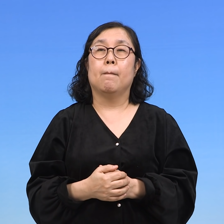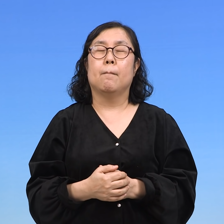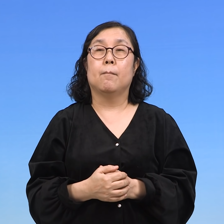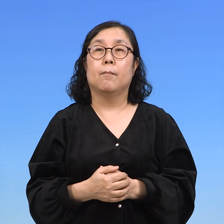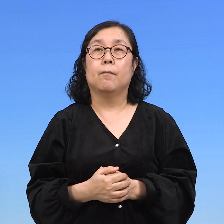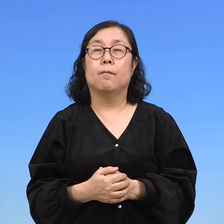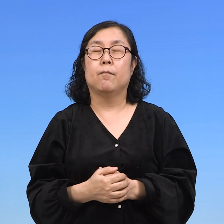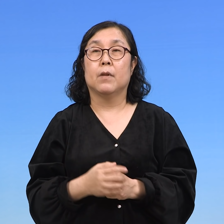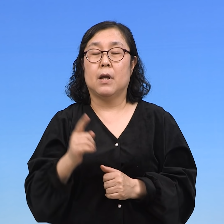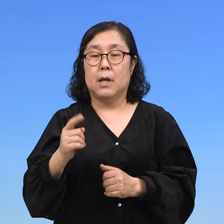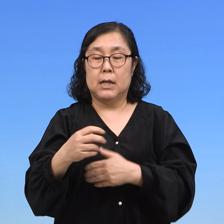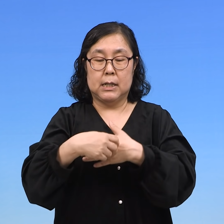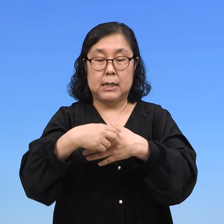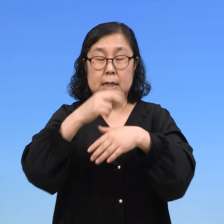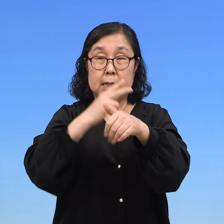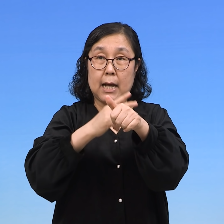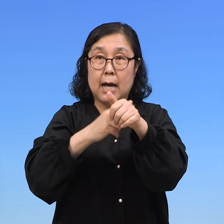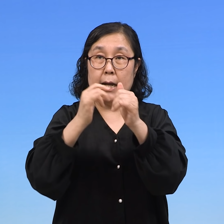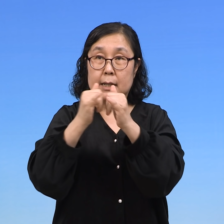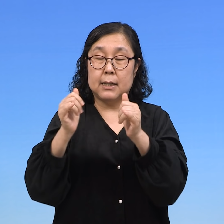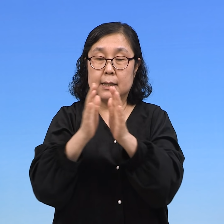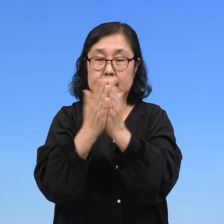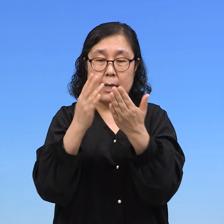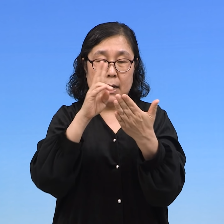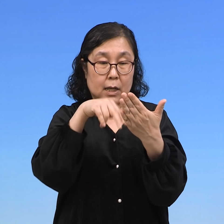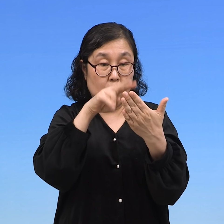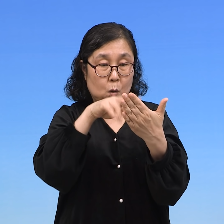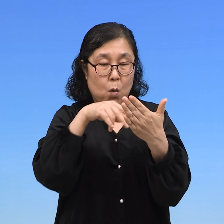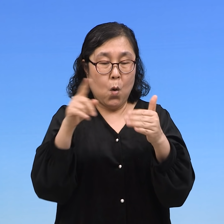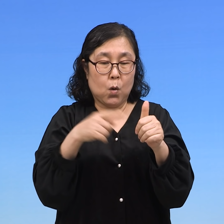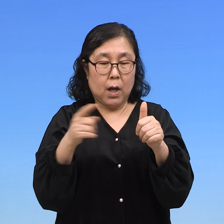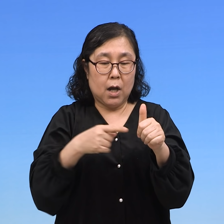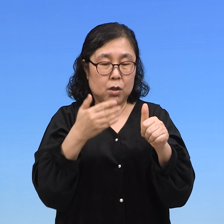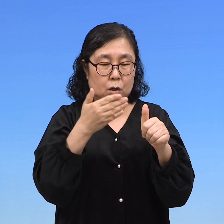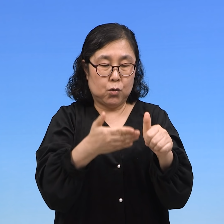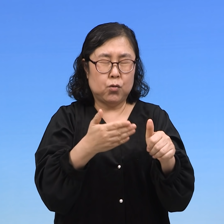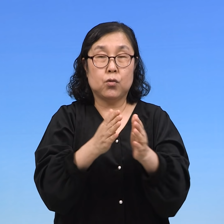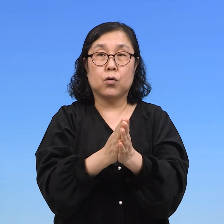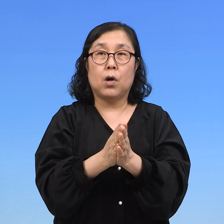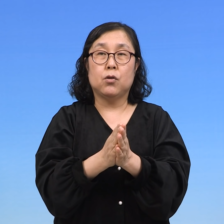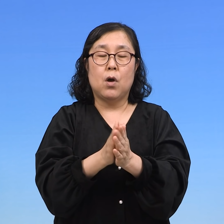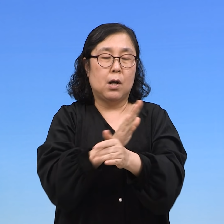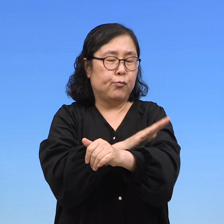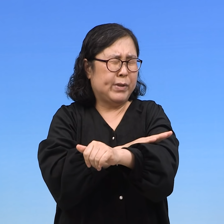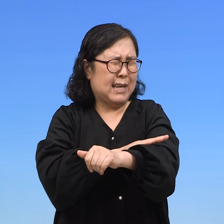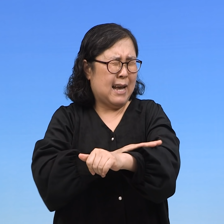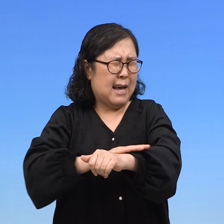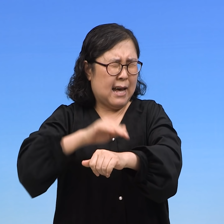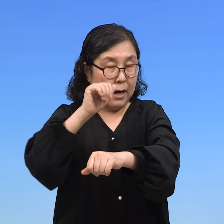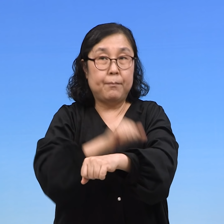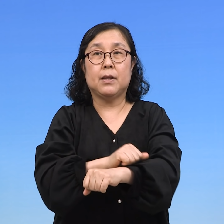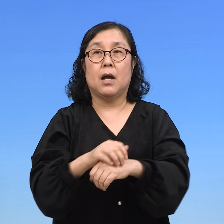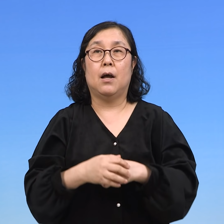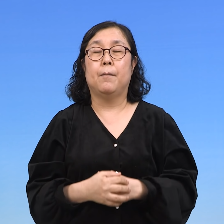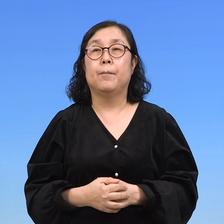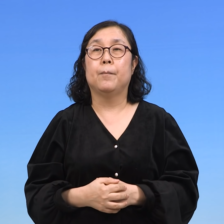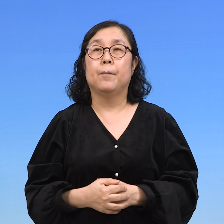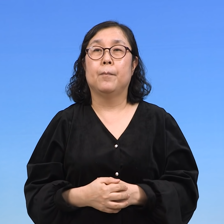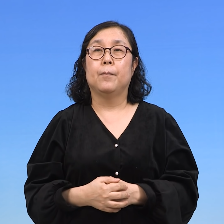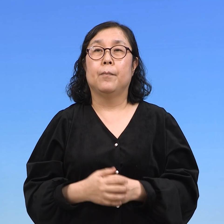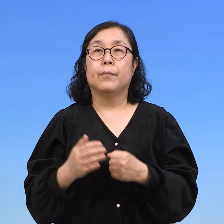그리고 또 이 의사분들은요 이 책을 읽으면서 가르치는 걸 소화해 내는 데는 아주 대단한 분들이래요